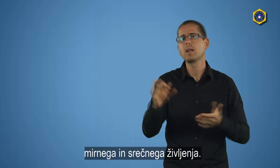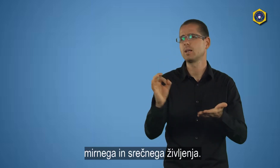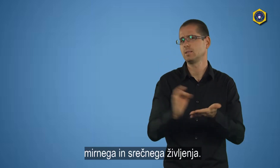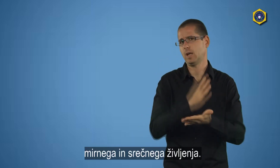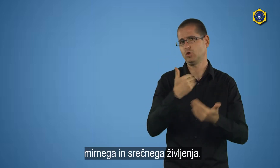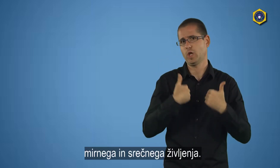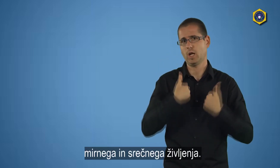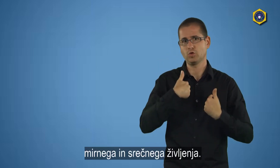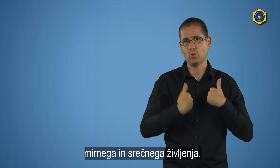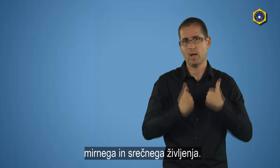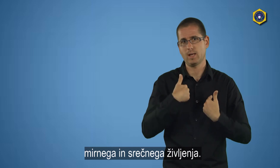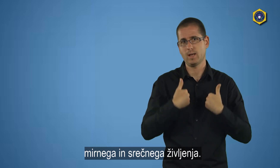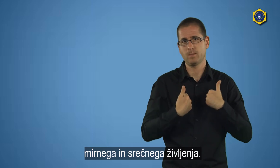in srečnega življenja.